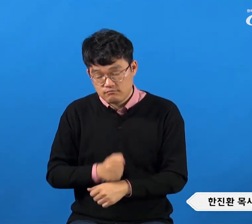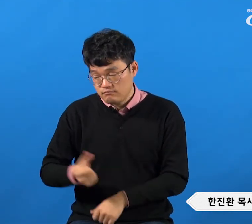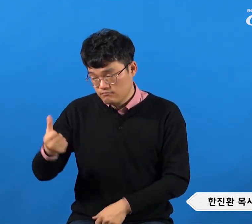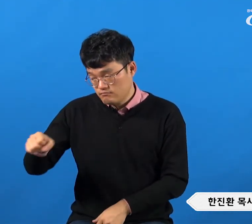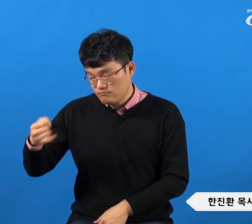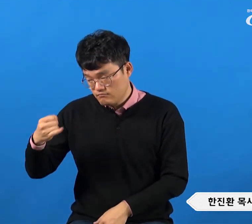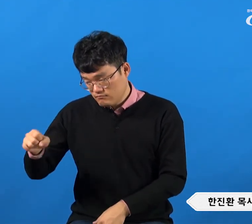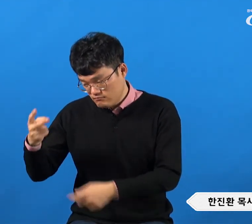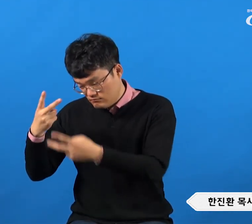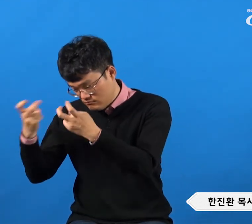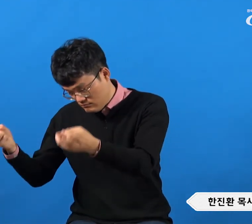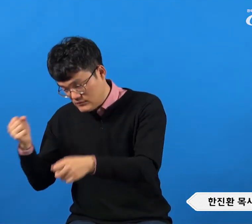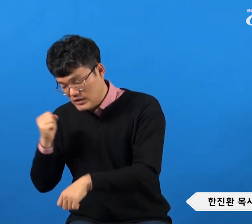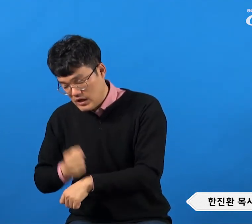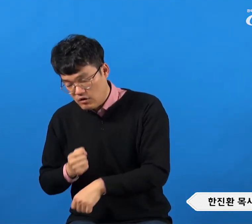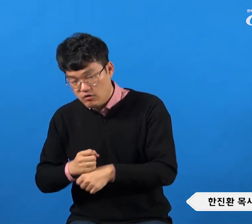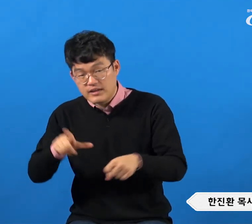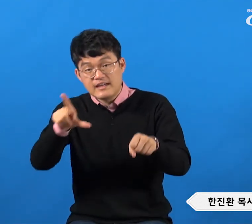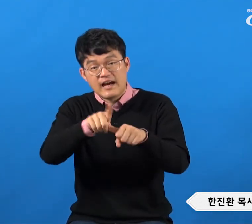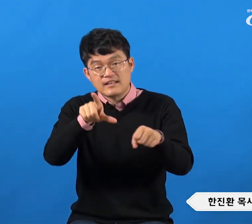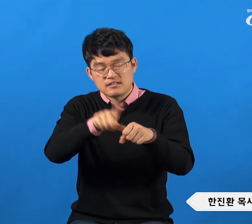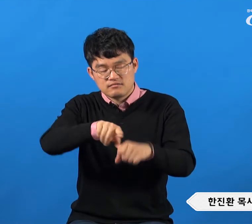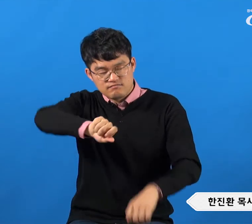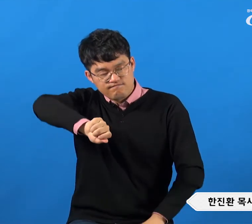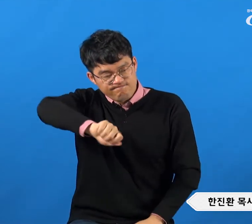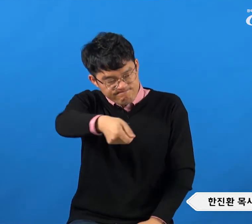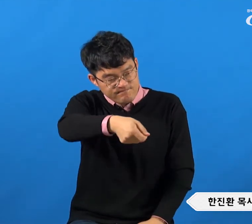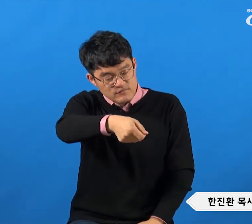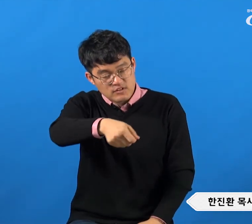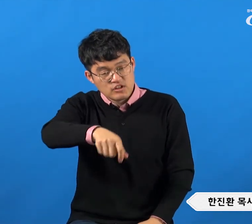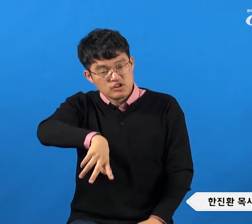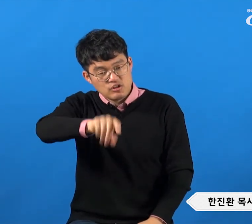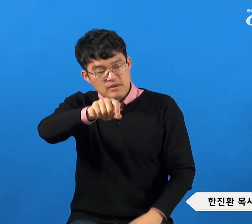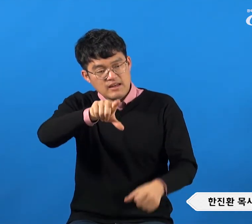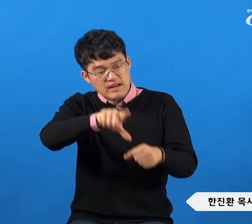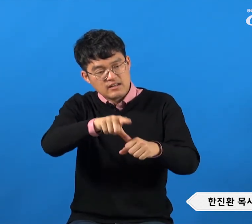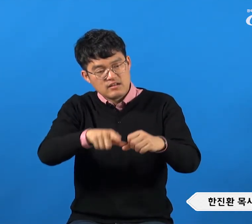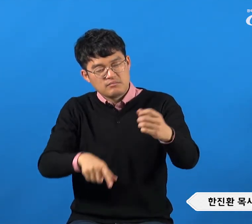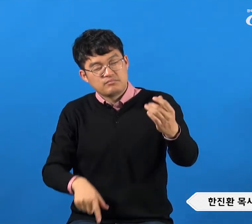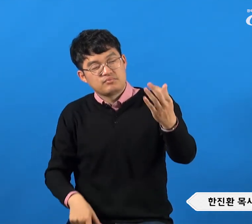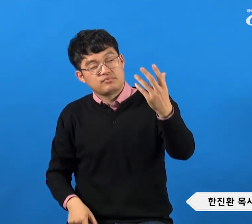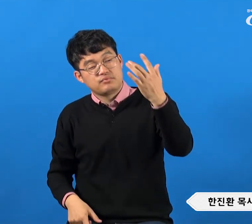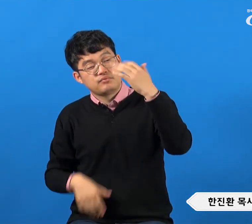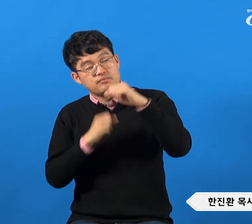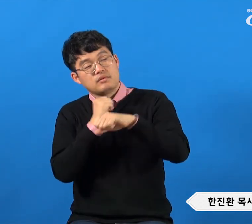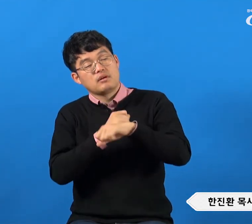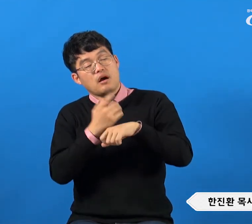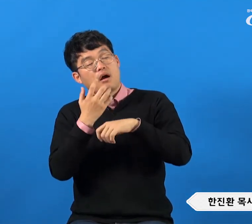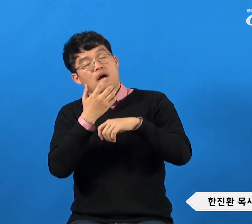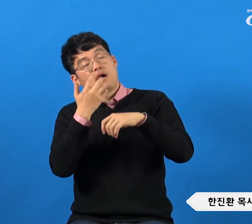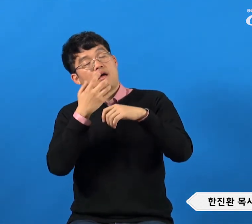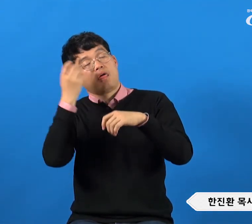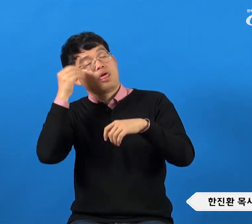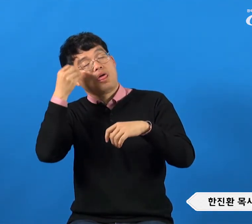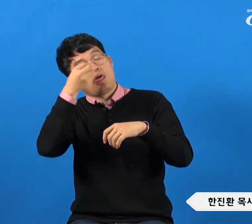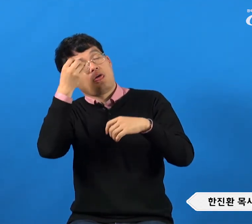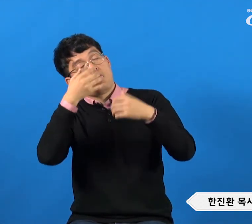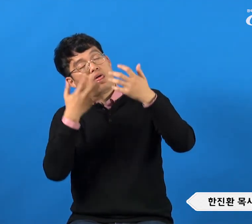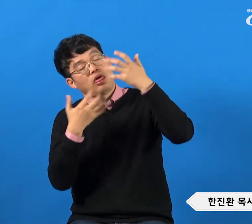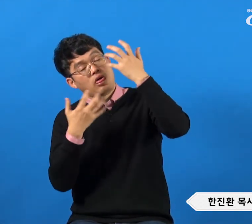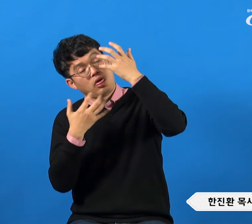아이들을 재우고 가스를 틀었습니다. 가스가 점점 퍼져나가는데 정신이 몽롱해져 왔습니다.